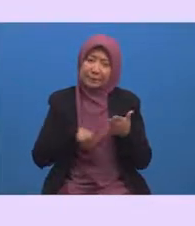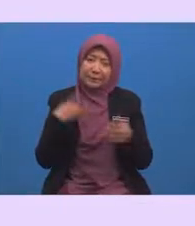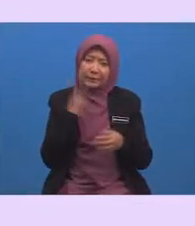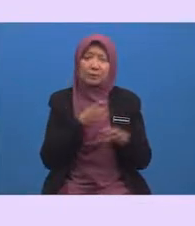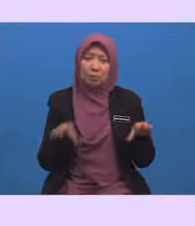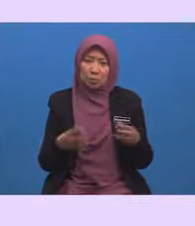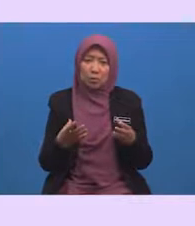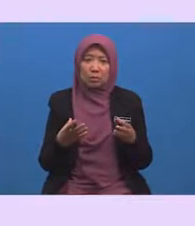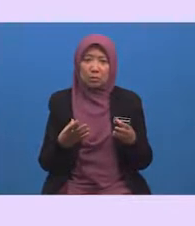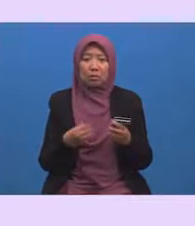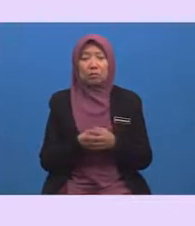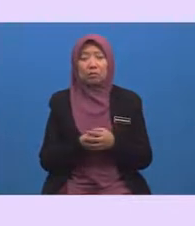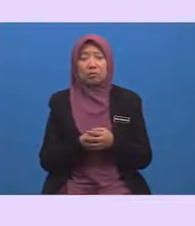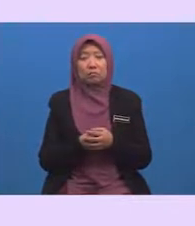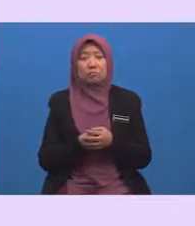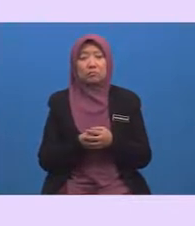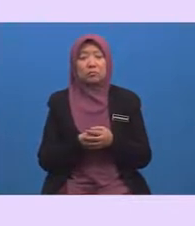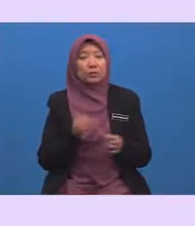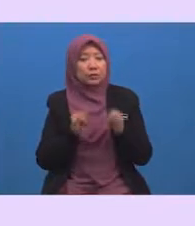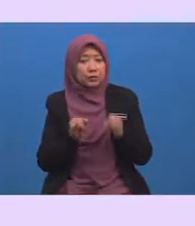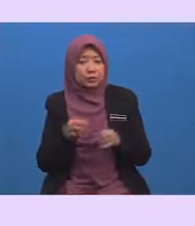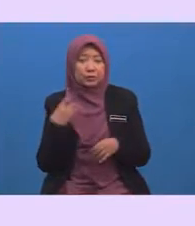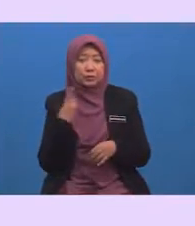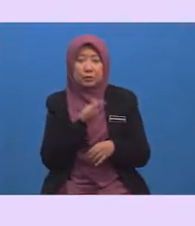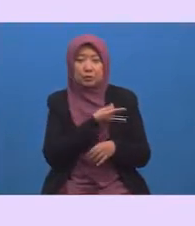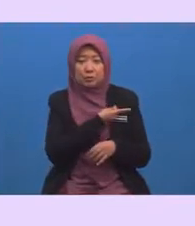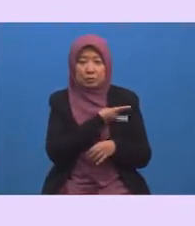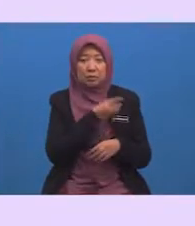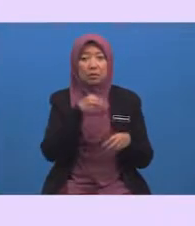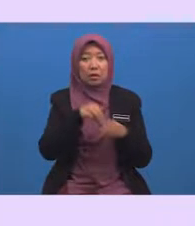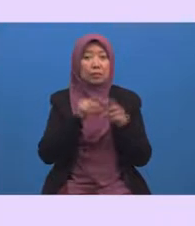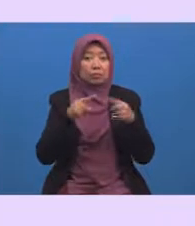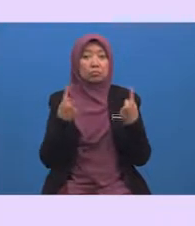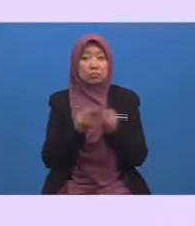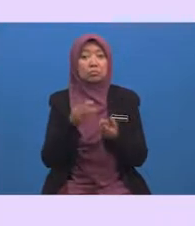kita sekiranya kita berada dalam situasi sebegitu?